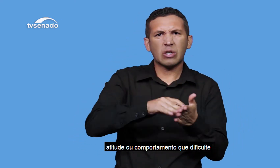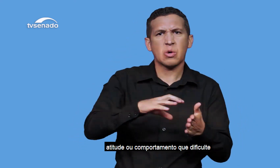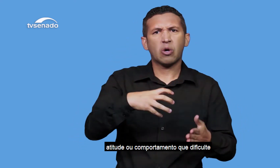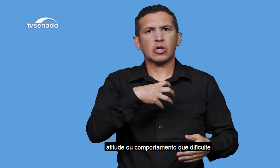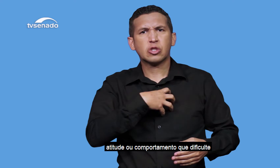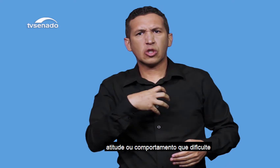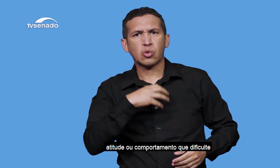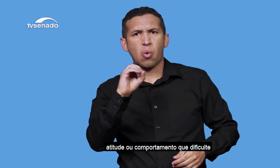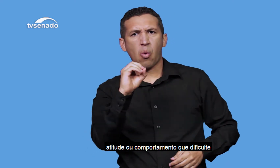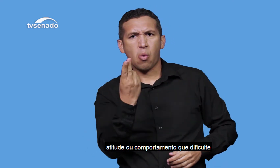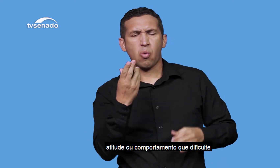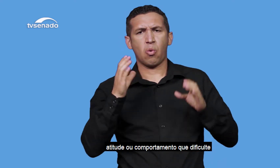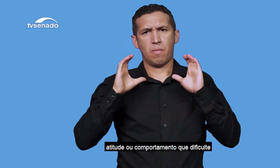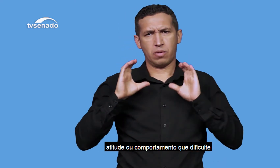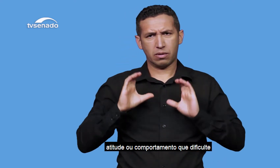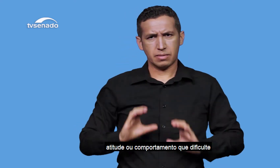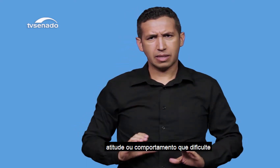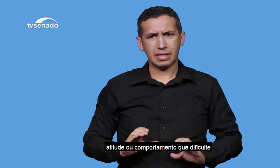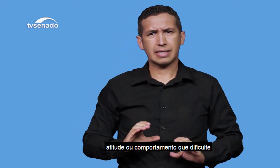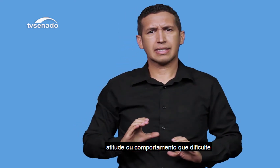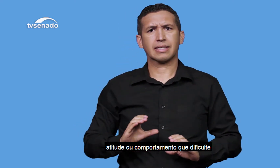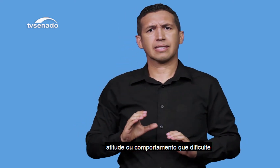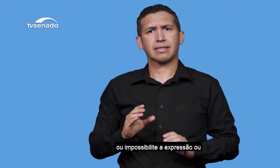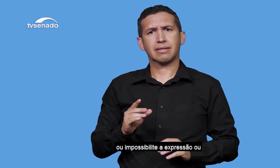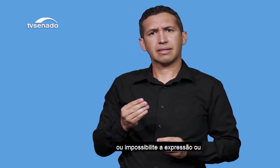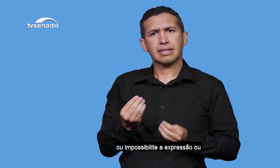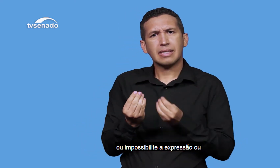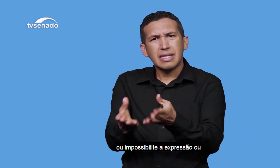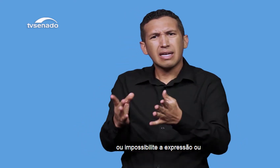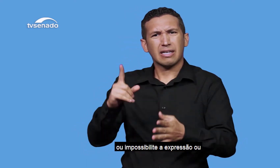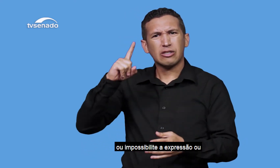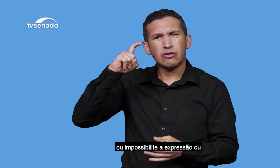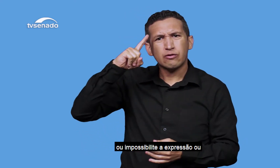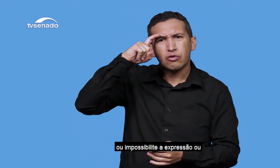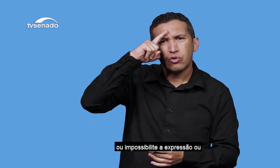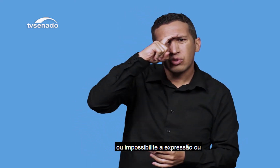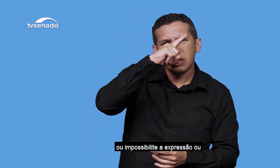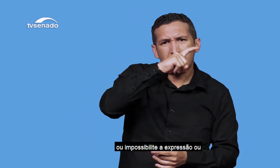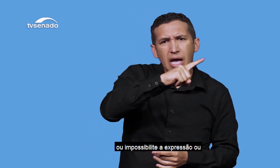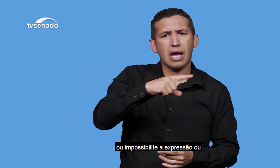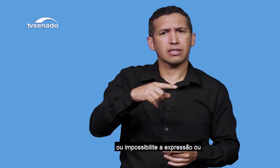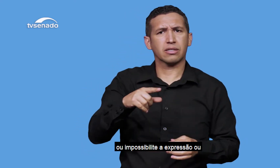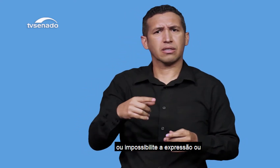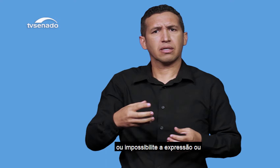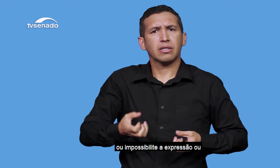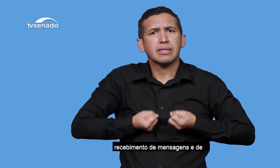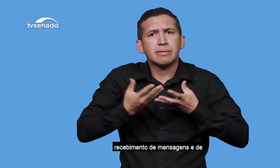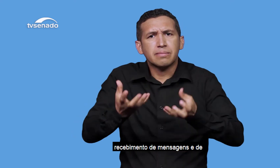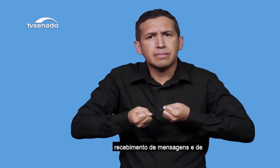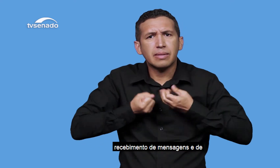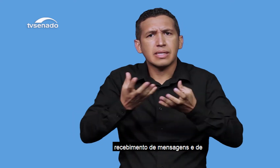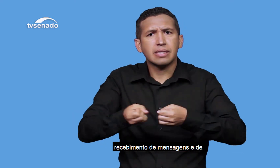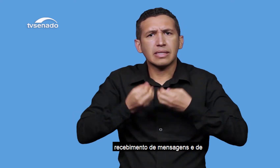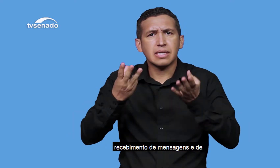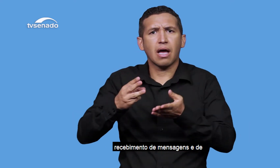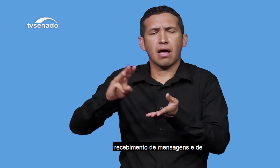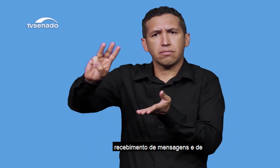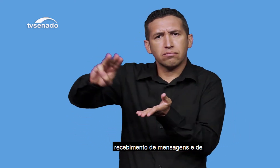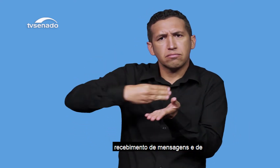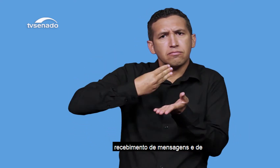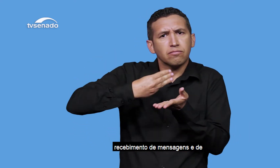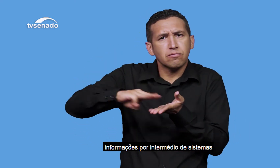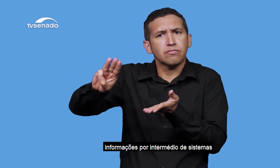atitude ou comportamento que dificulte ou impossibilite a expressão o recebimento de mensagens